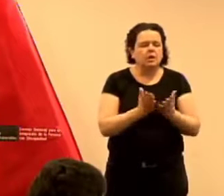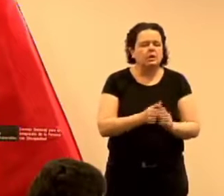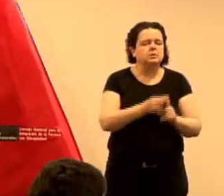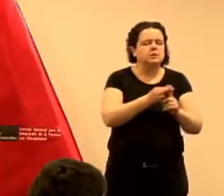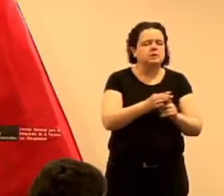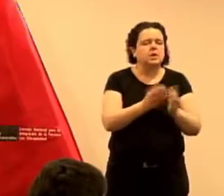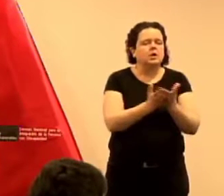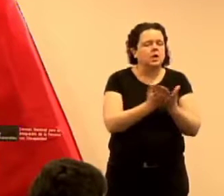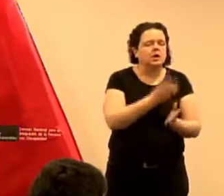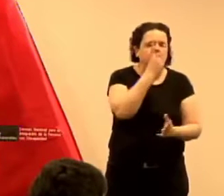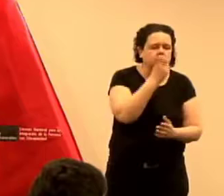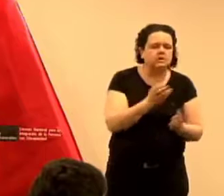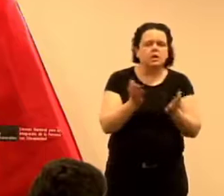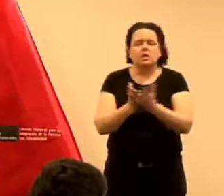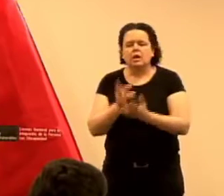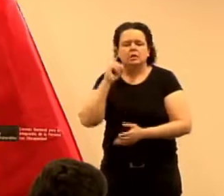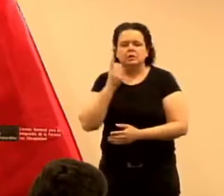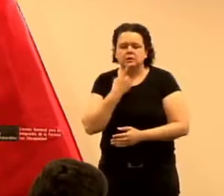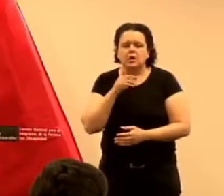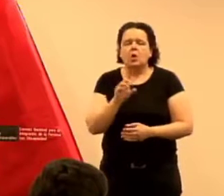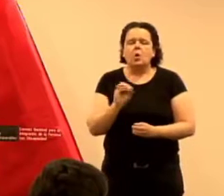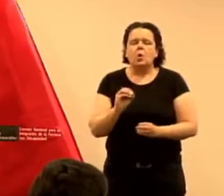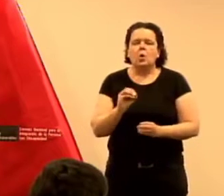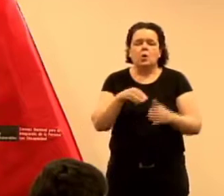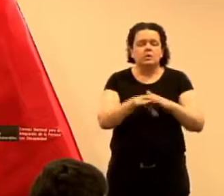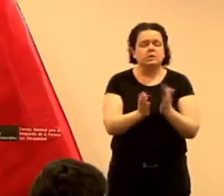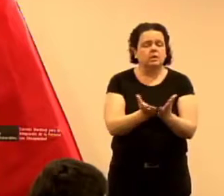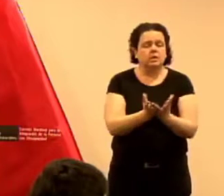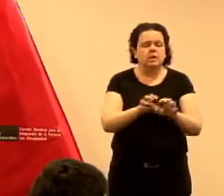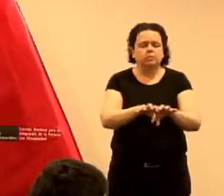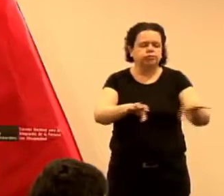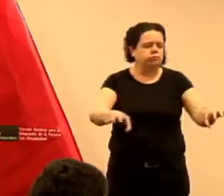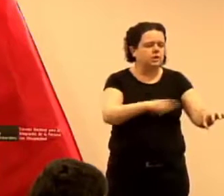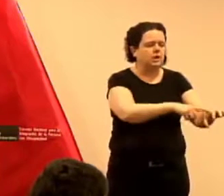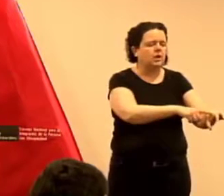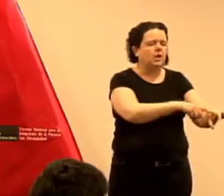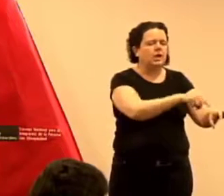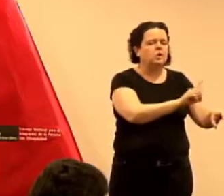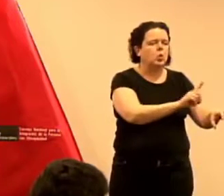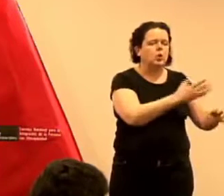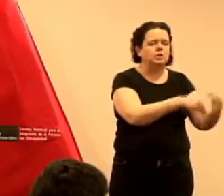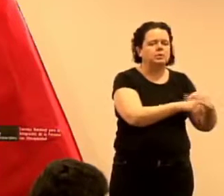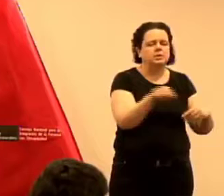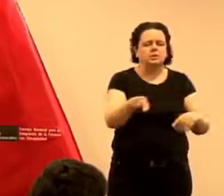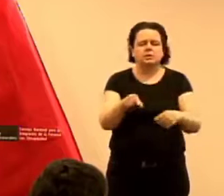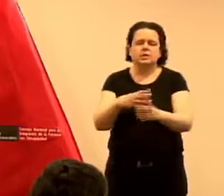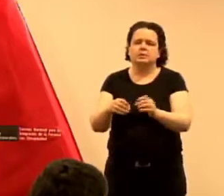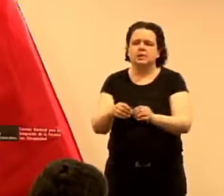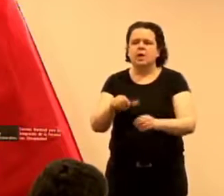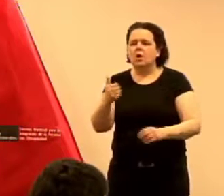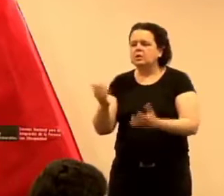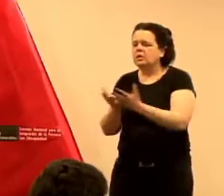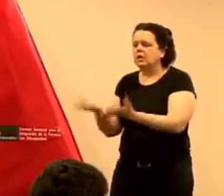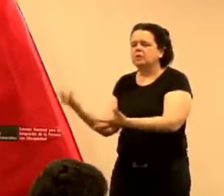para ciegos, escuela para sordos, o en aulas separadas dentro de la misma escuela. En cambio, la educación inclusiva se refiere a